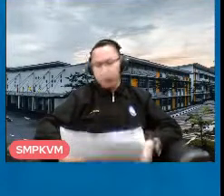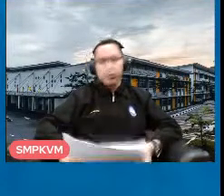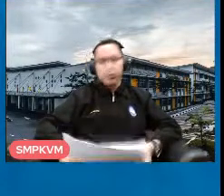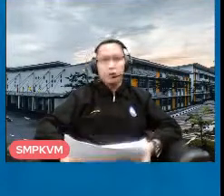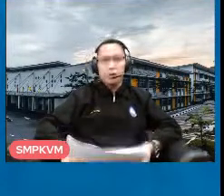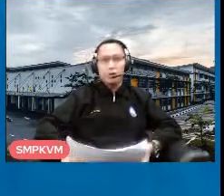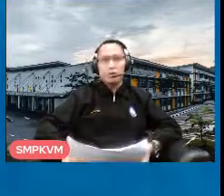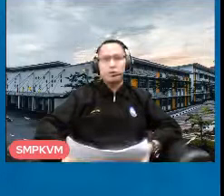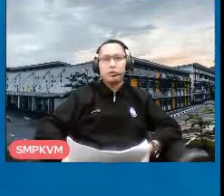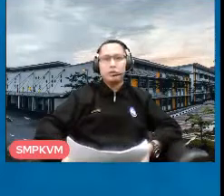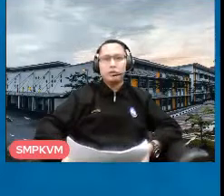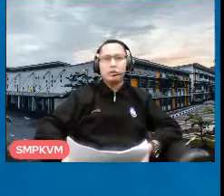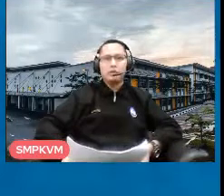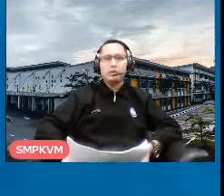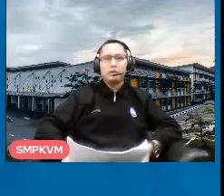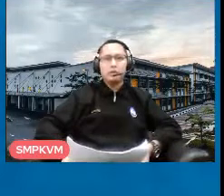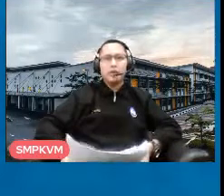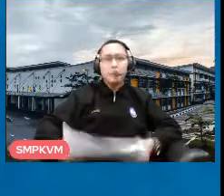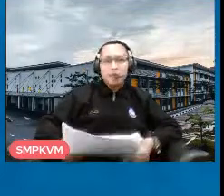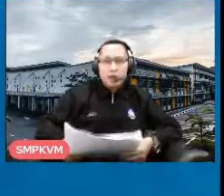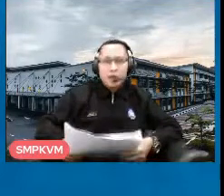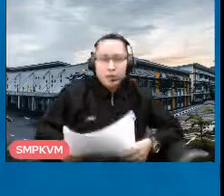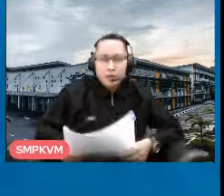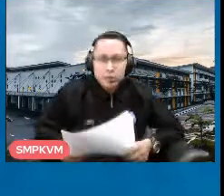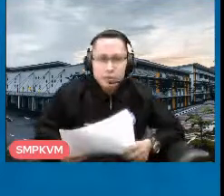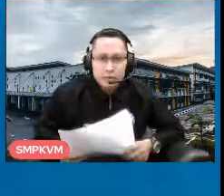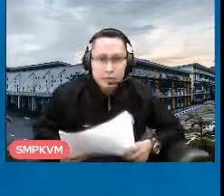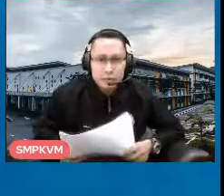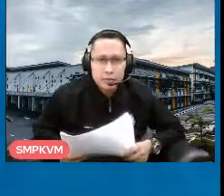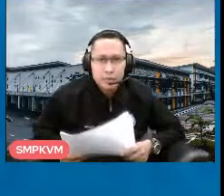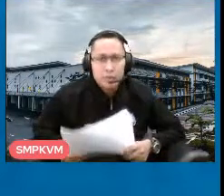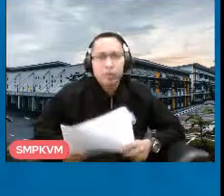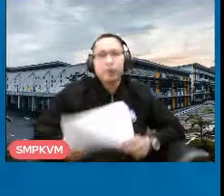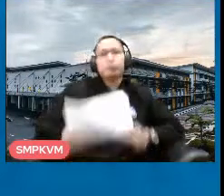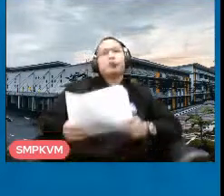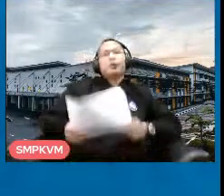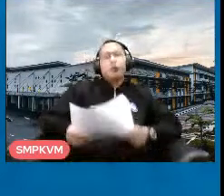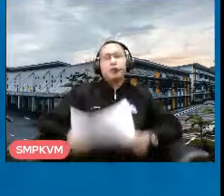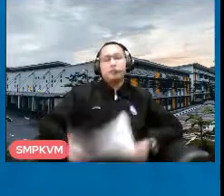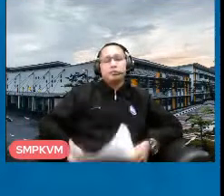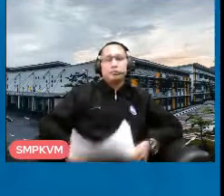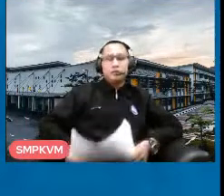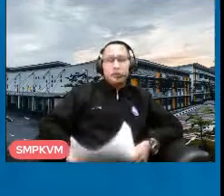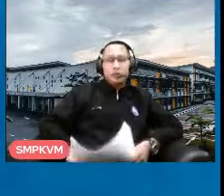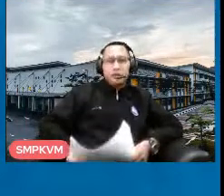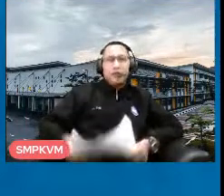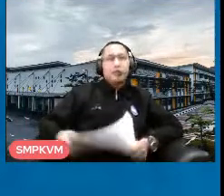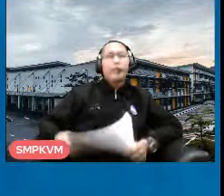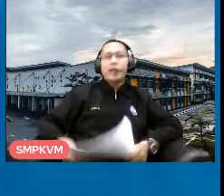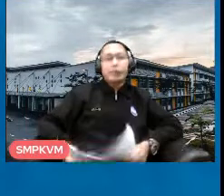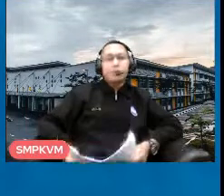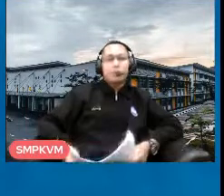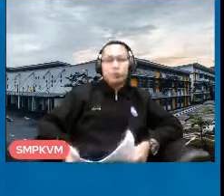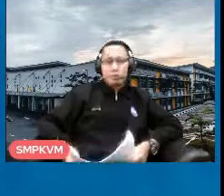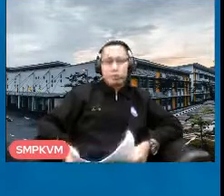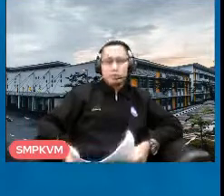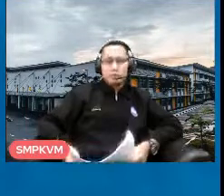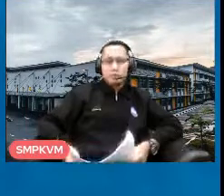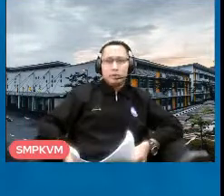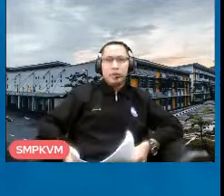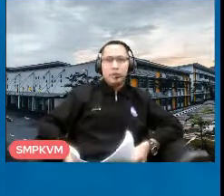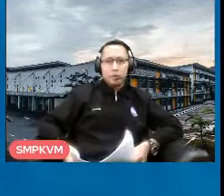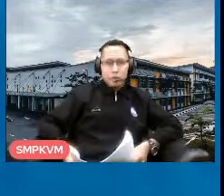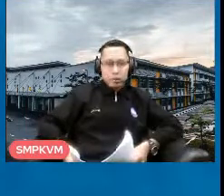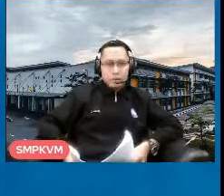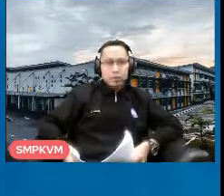tidak boleh merokok Kenapa adalah namanya tuh Mbak merokok di semua tahu gan tiada kebaikan pun molekul